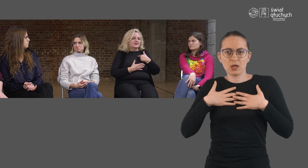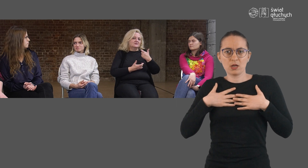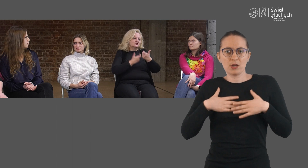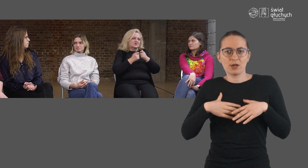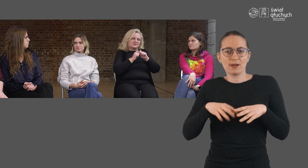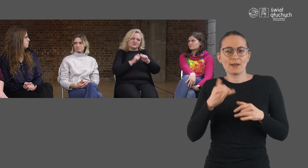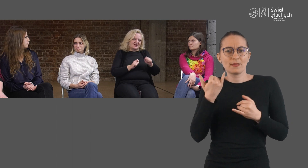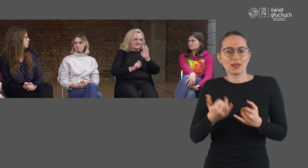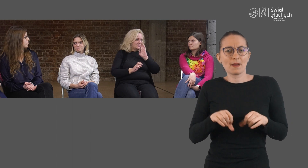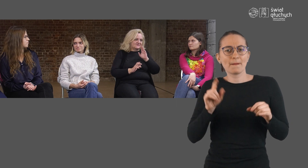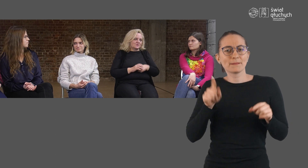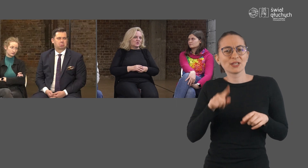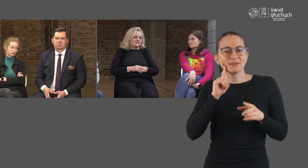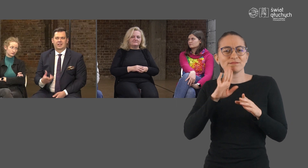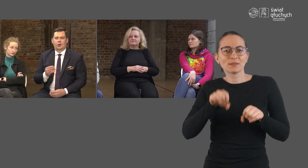przerwę.